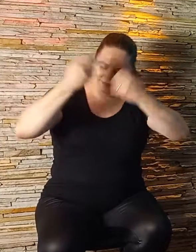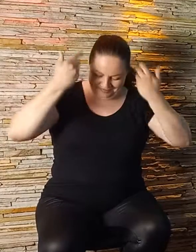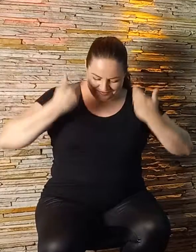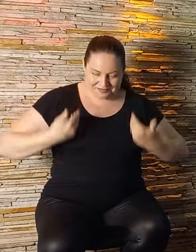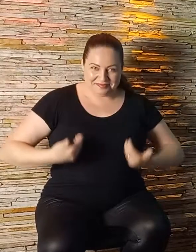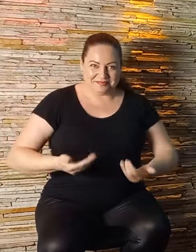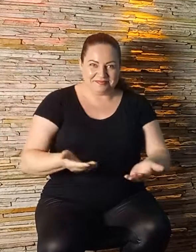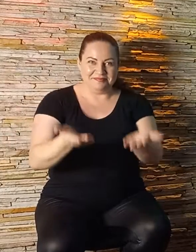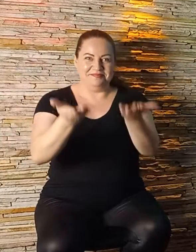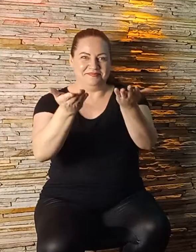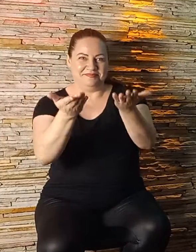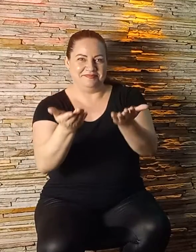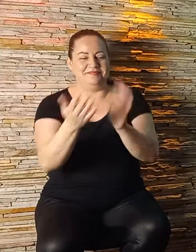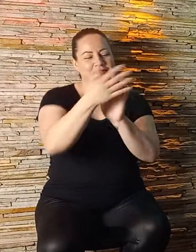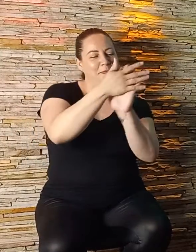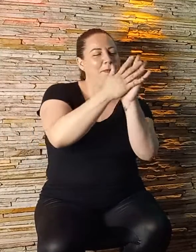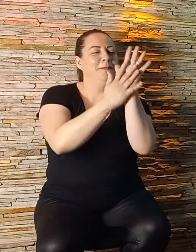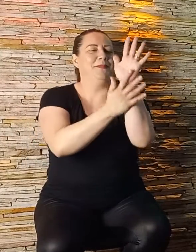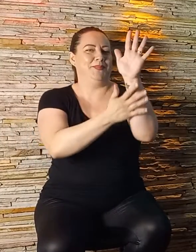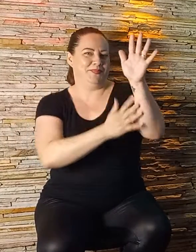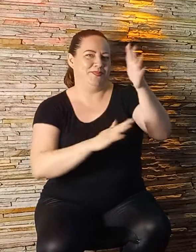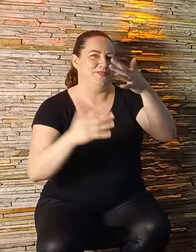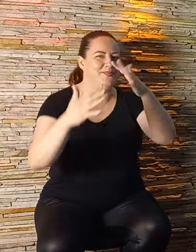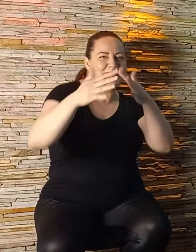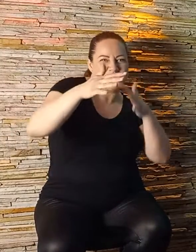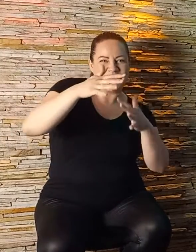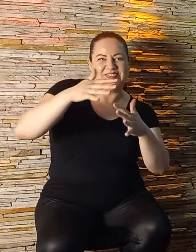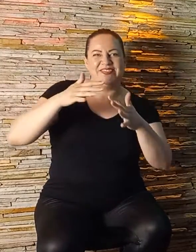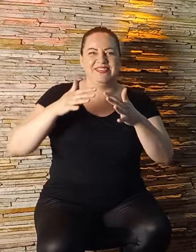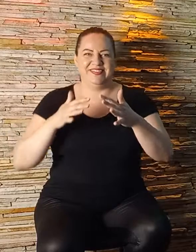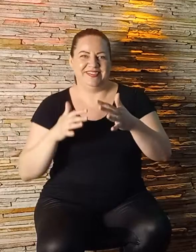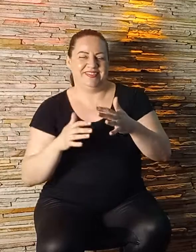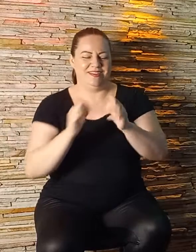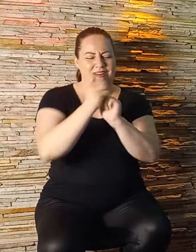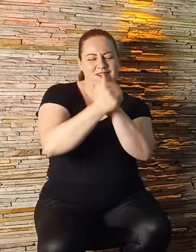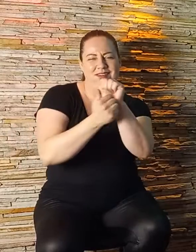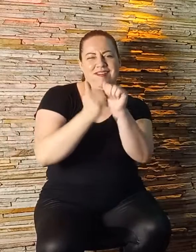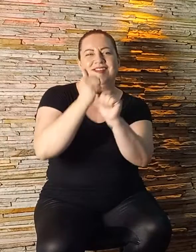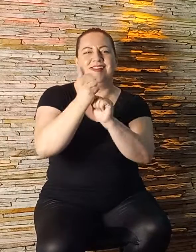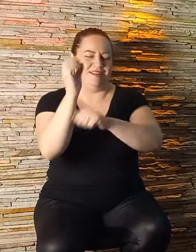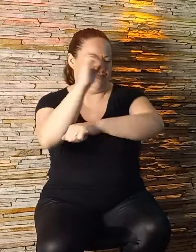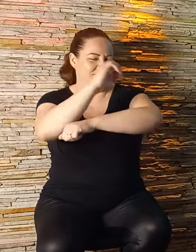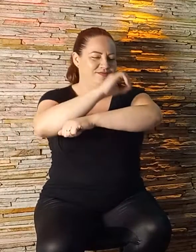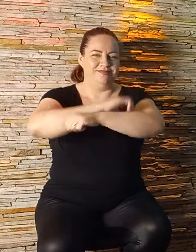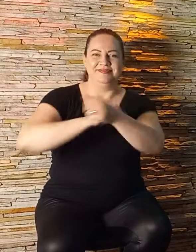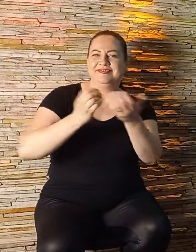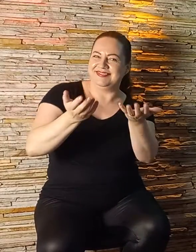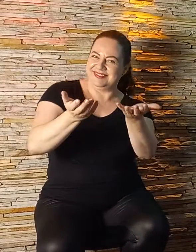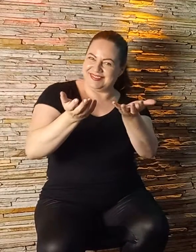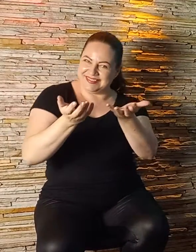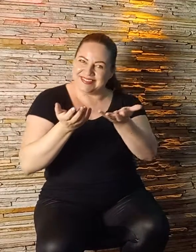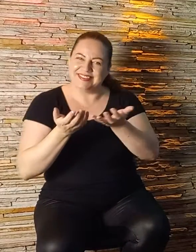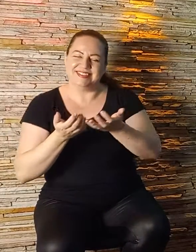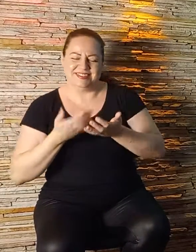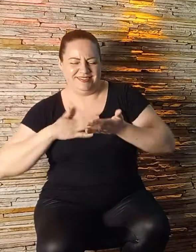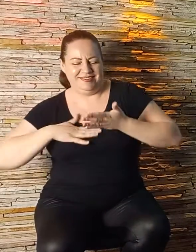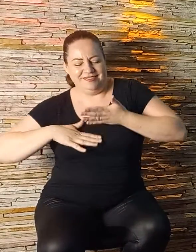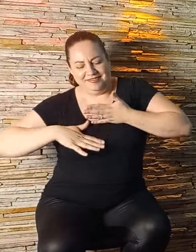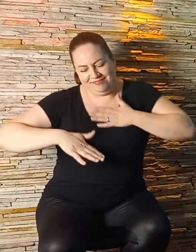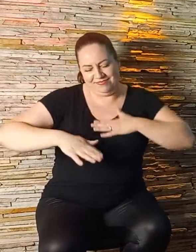eu vou dar tudo para você pesquisar tua mão na minha quero ver se vai tremer te beijar no fim do dia eu sei que eu vou querer